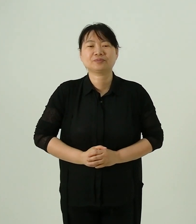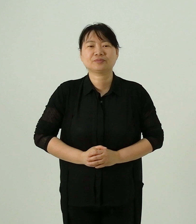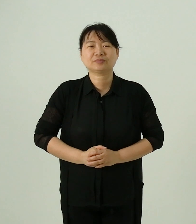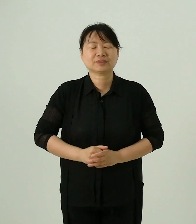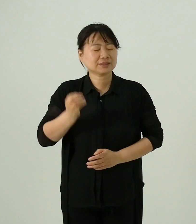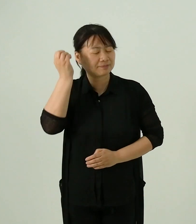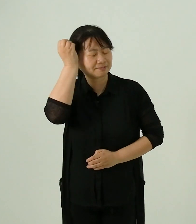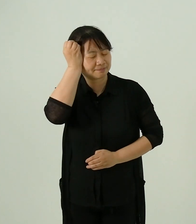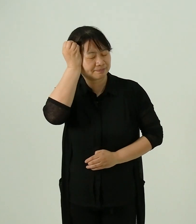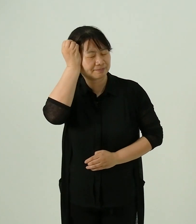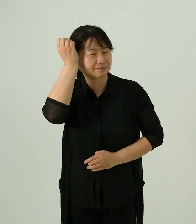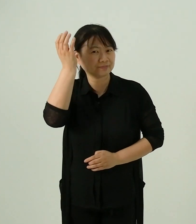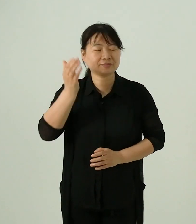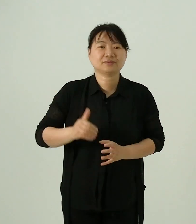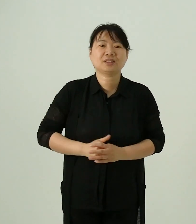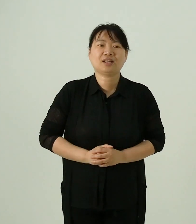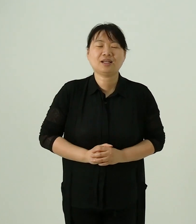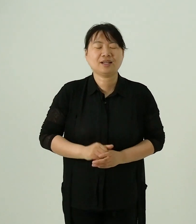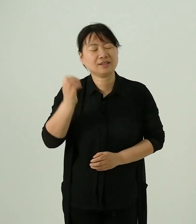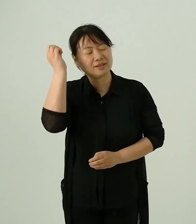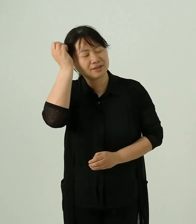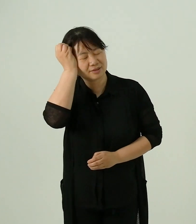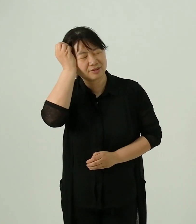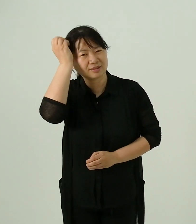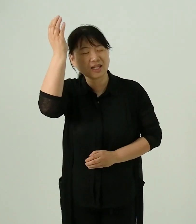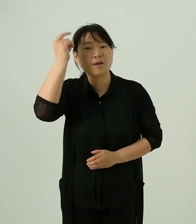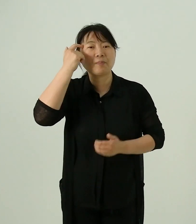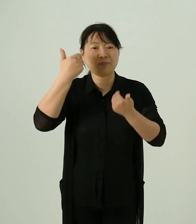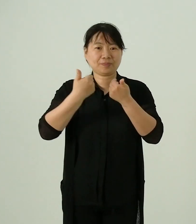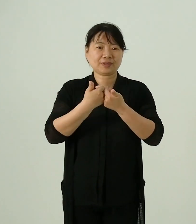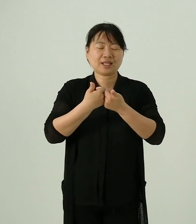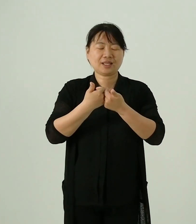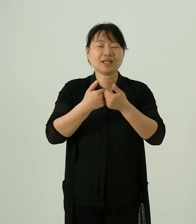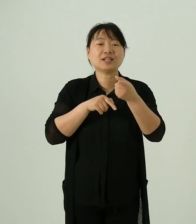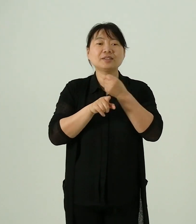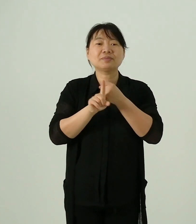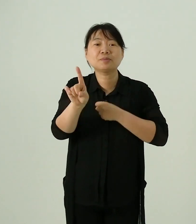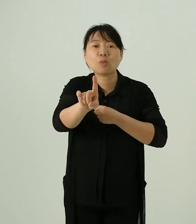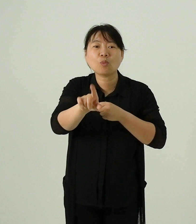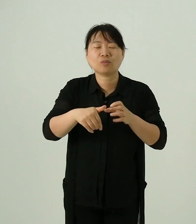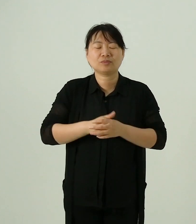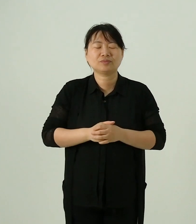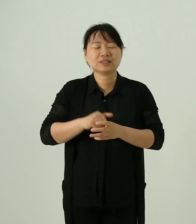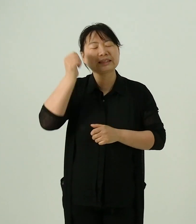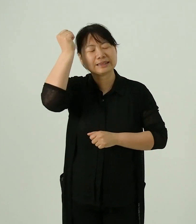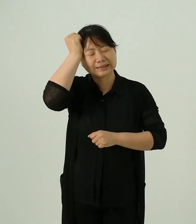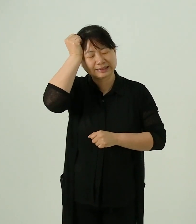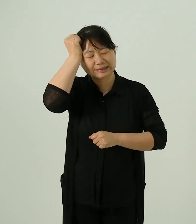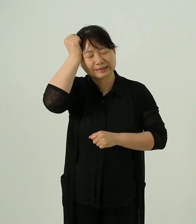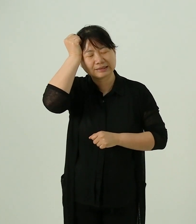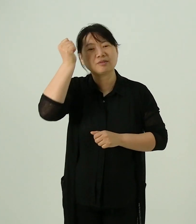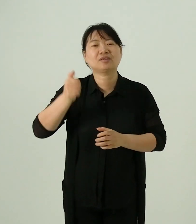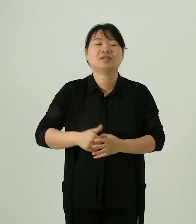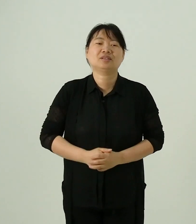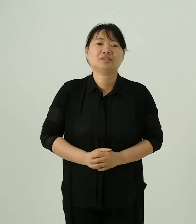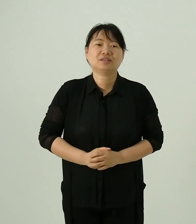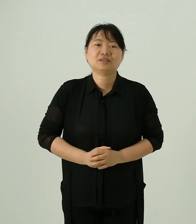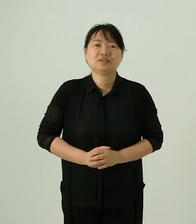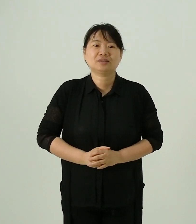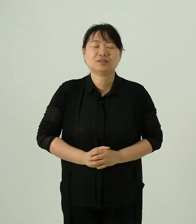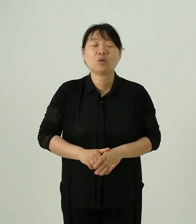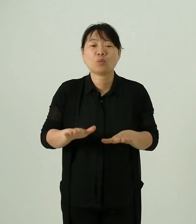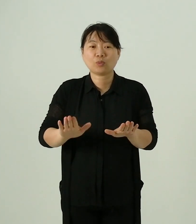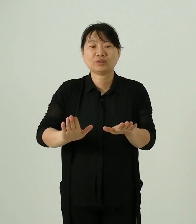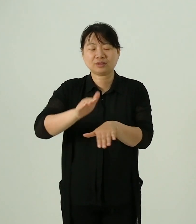자, 잊었다. 여러분, 잊었다의 반대 개념이 뭐죠? 기억하다입니다. 그렇죠? 그래서